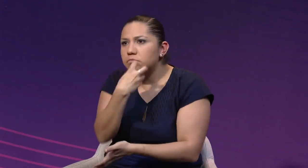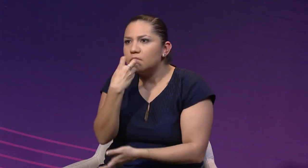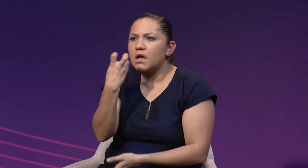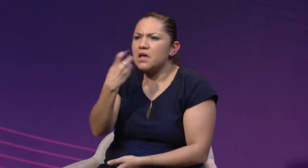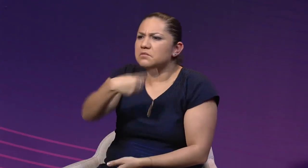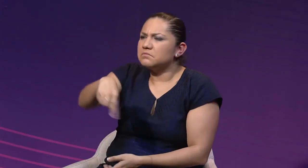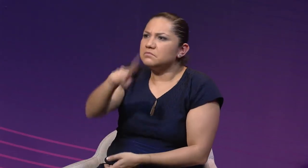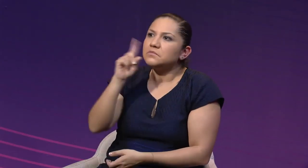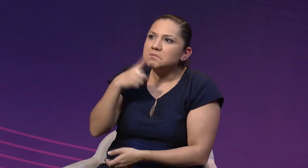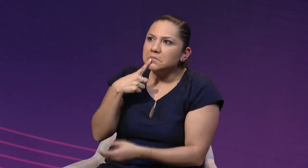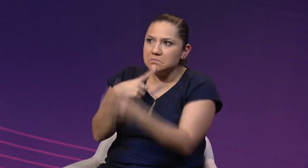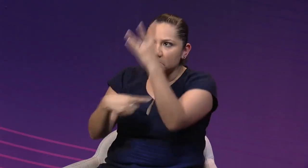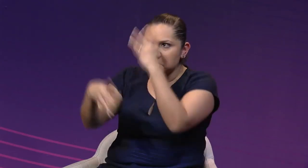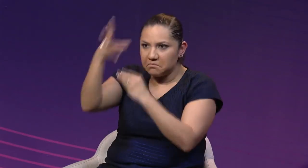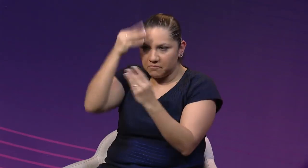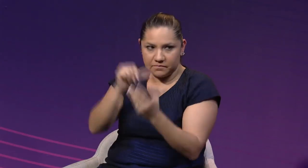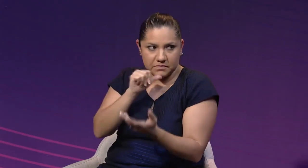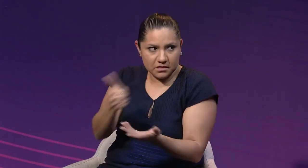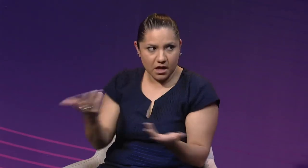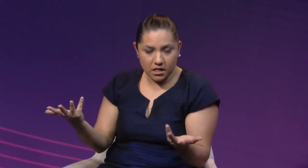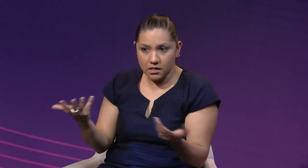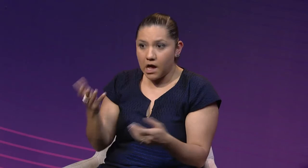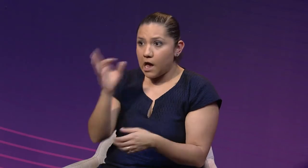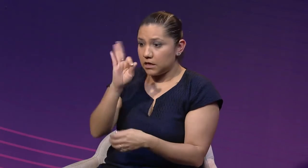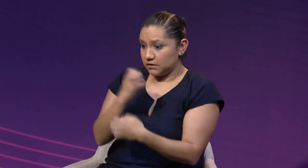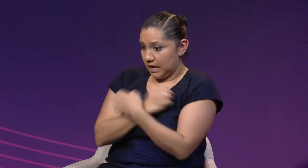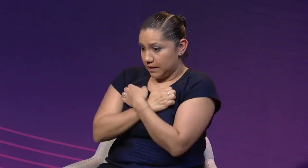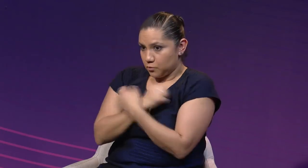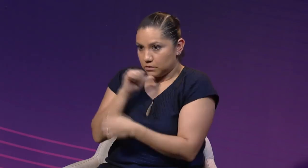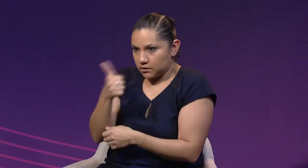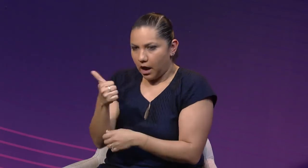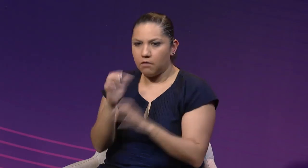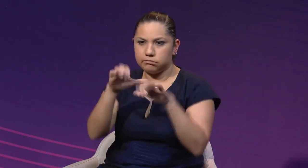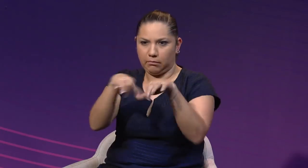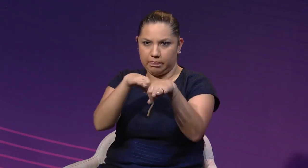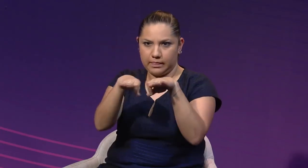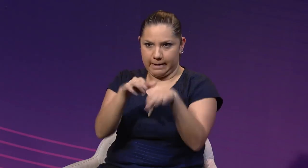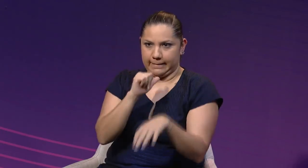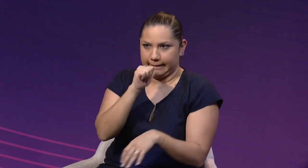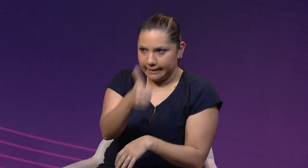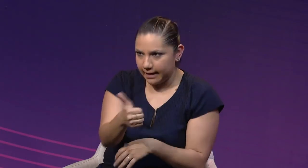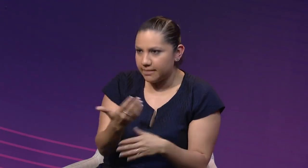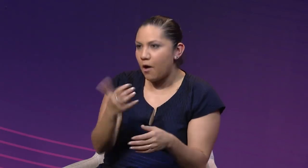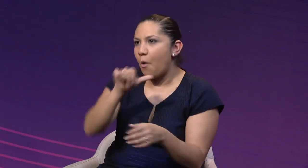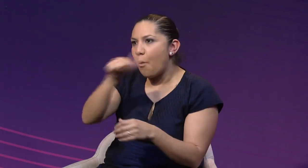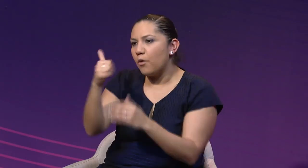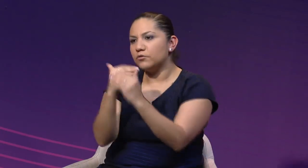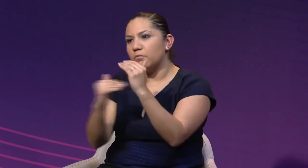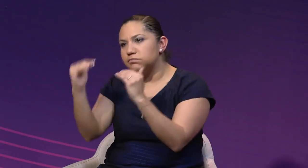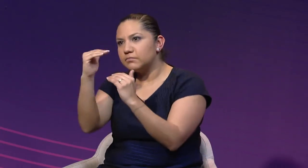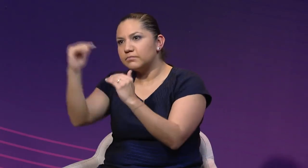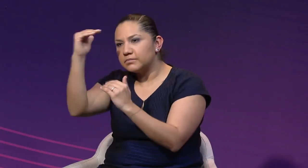todavía en el ámbito educativo se ve esta parte terapéutica y no les corresponde a ellos, ¿no? Realmente